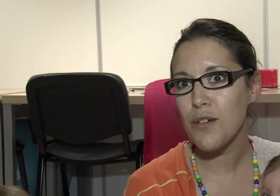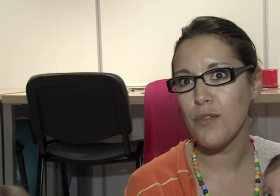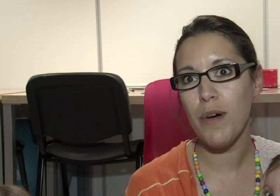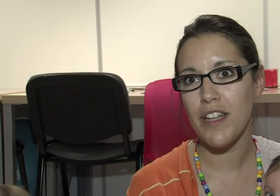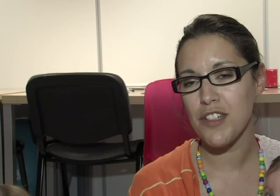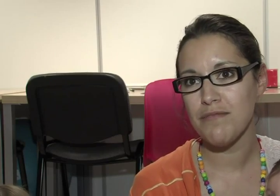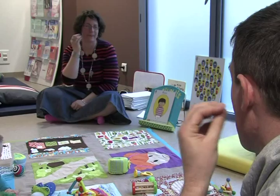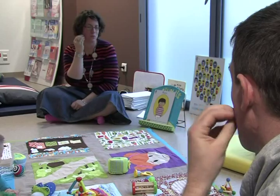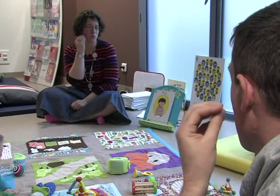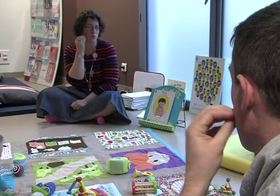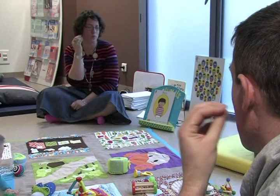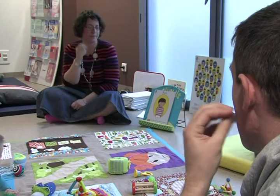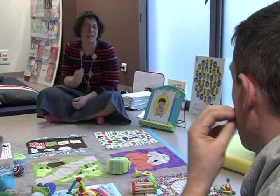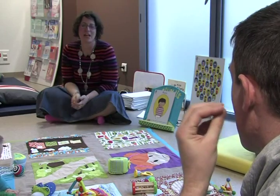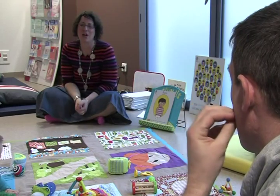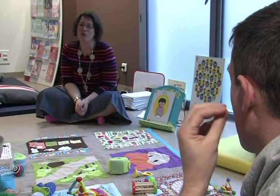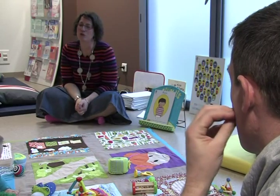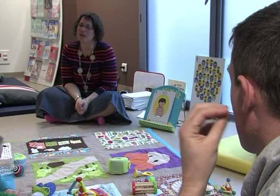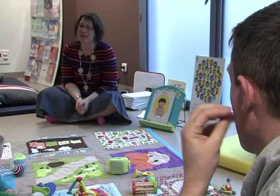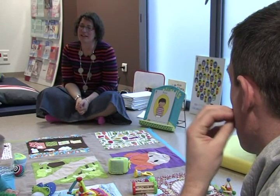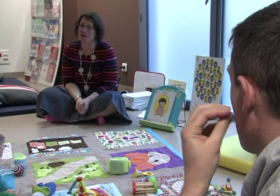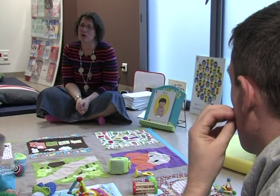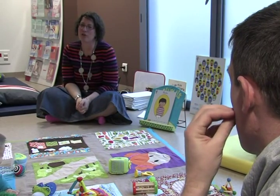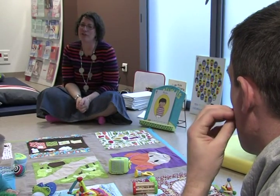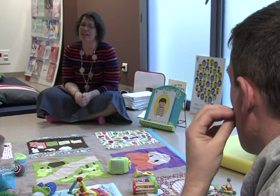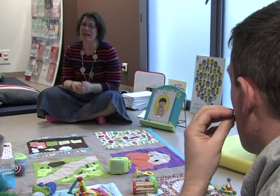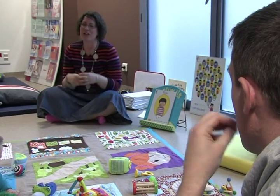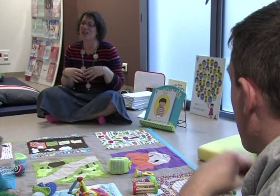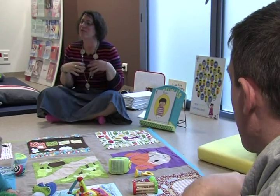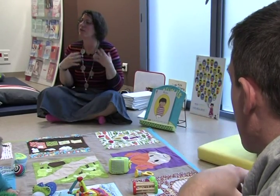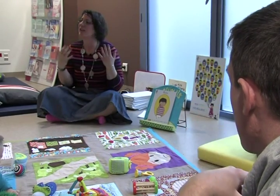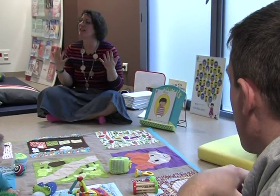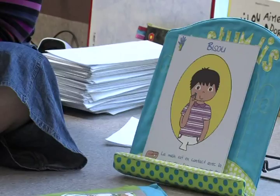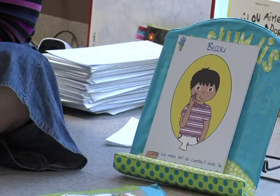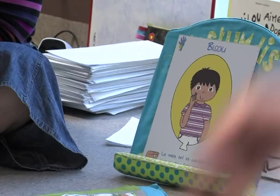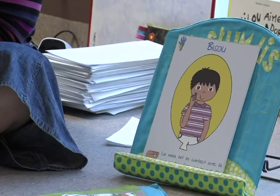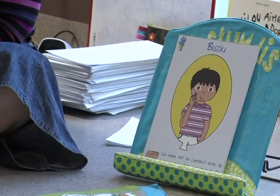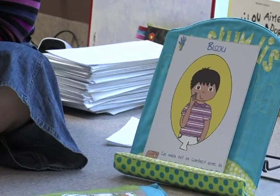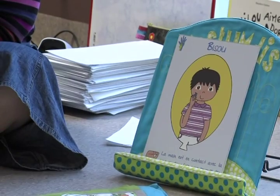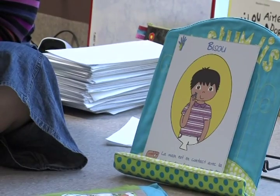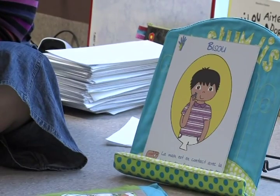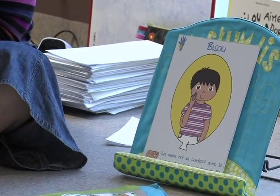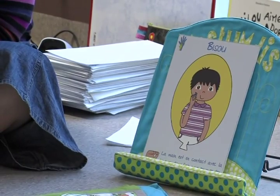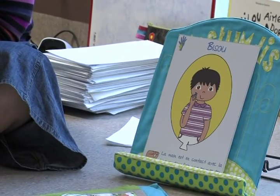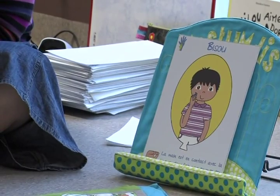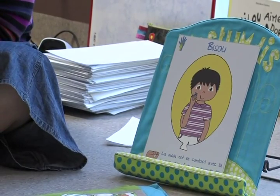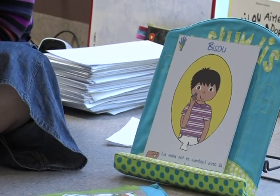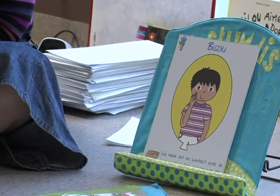de partage. Le concept est simple. Utiliser la langue des signes, la vraie, mais en version simplifiée. Pas de syntaxe